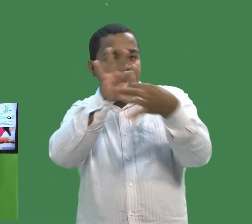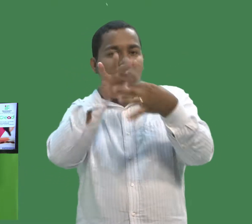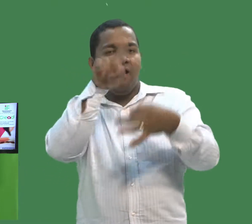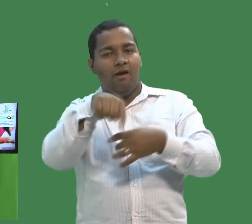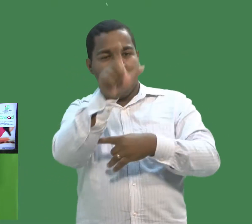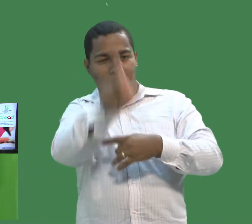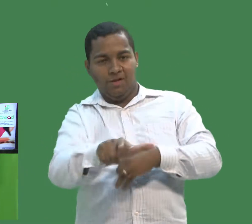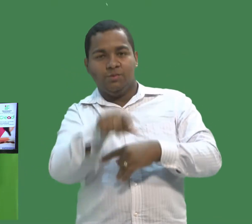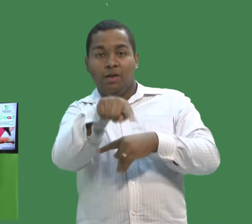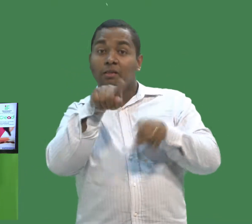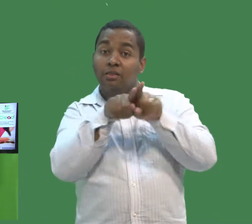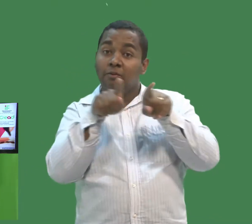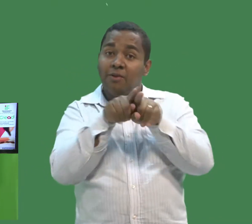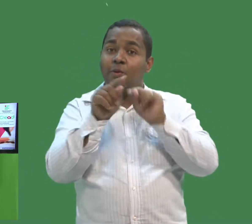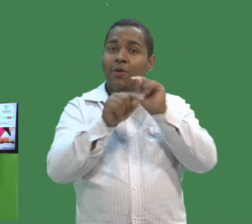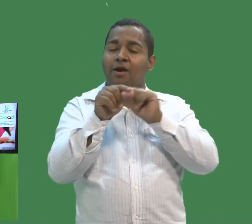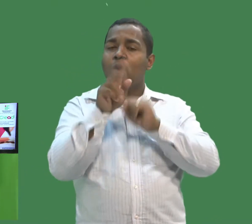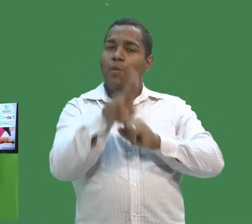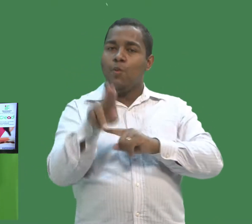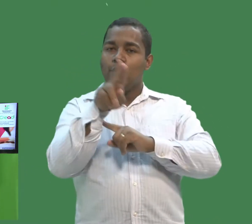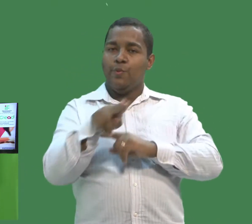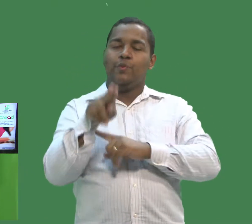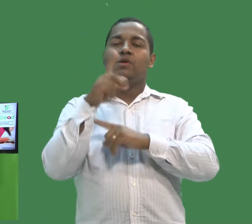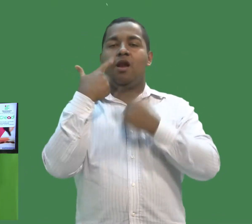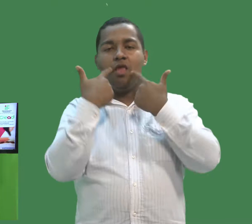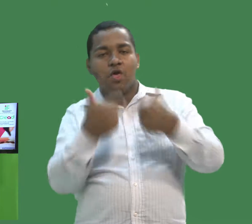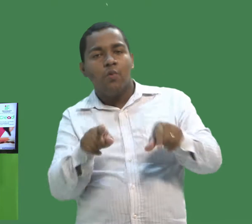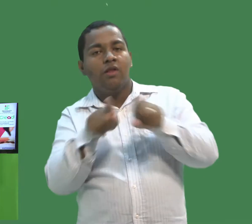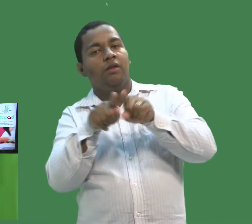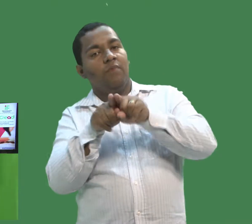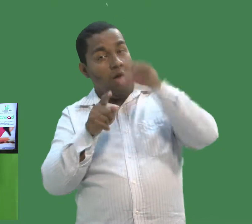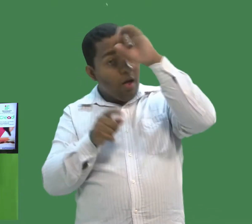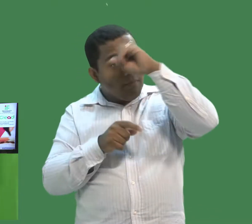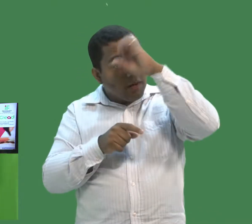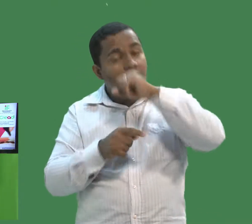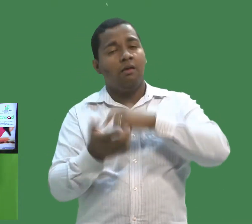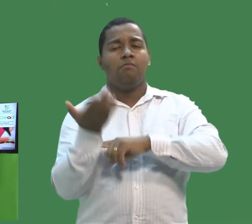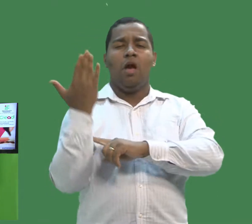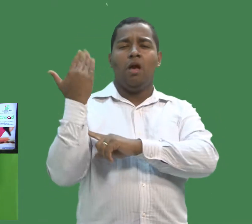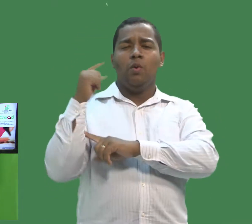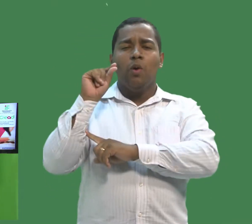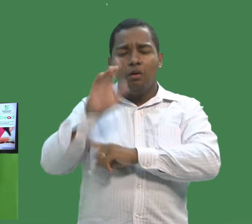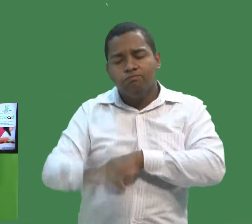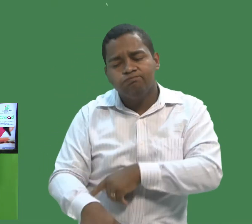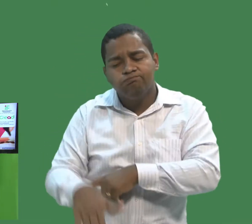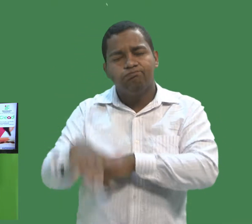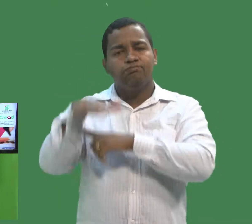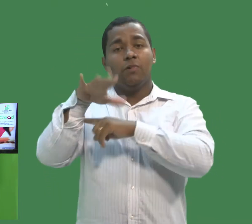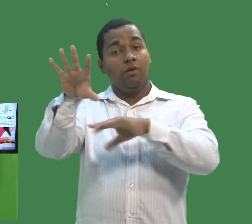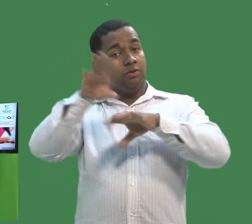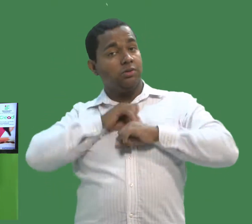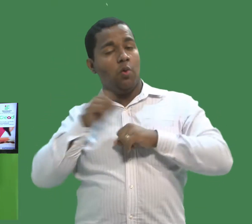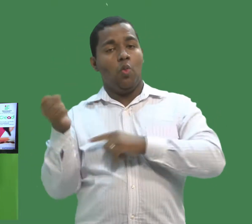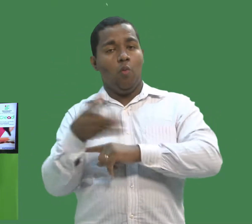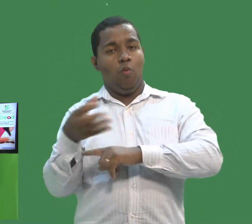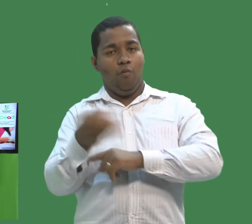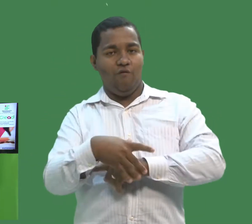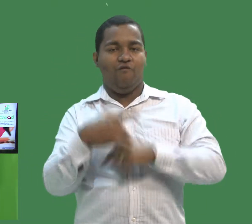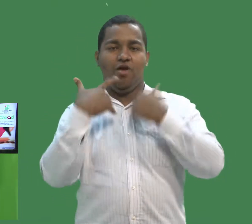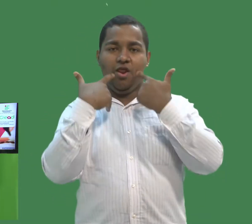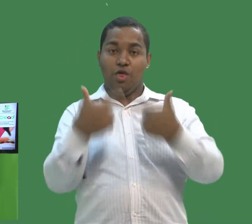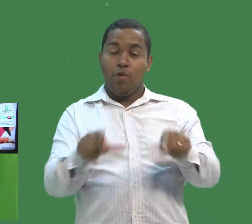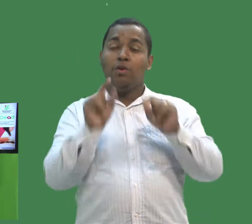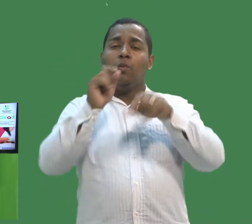da pessoa e que deve ter para usar uma língua e para aprender a usá-la na infância ou na aquisição de novas línguas.